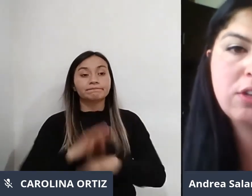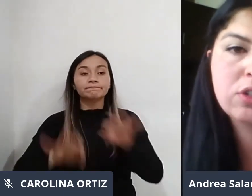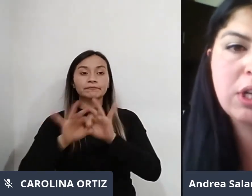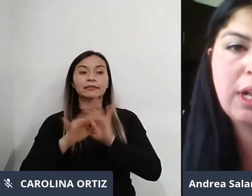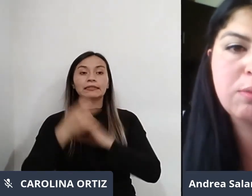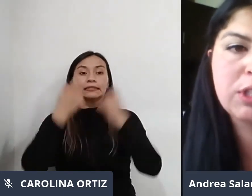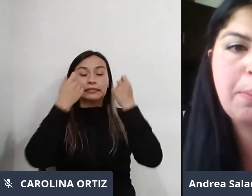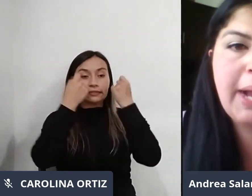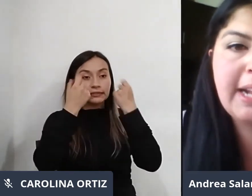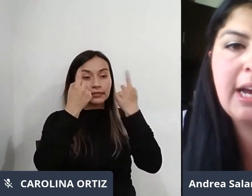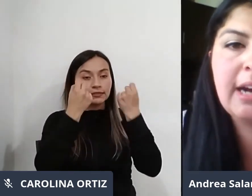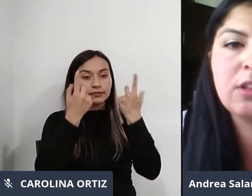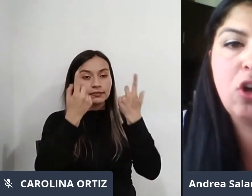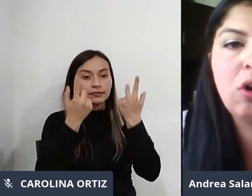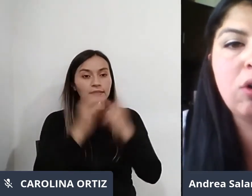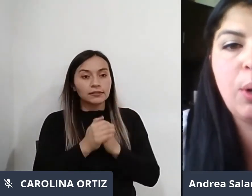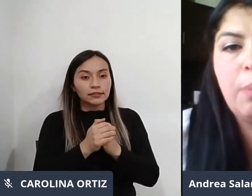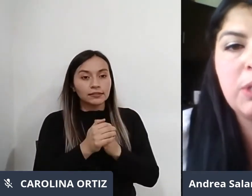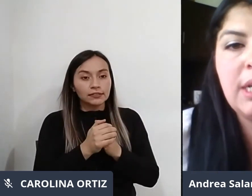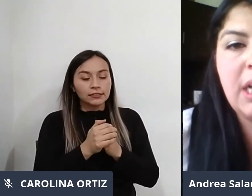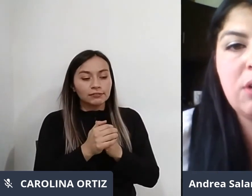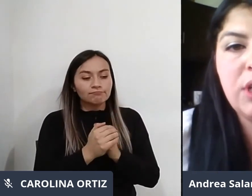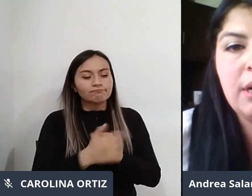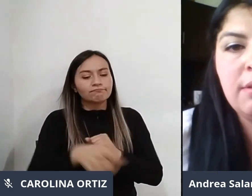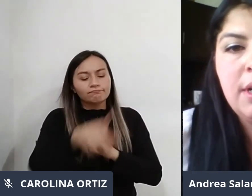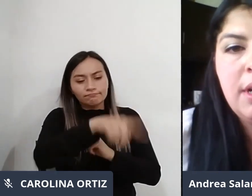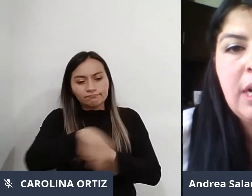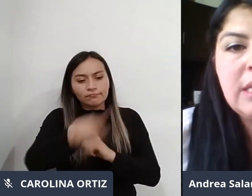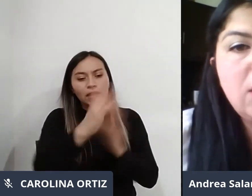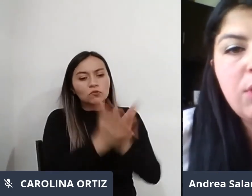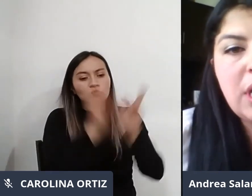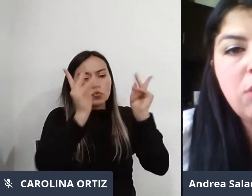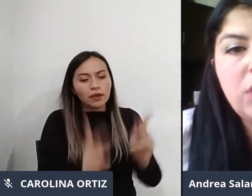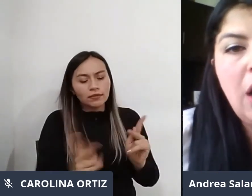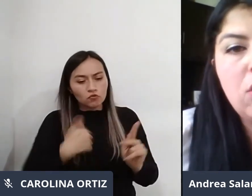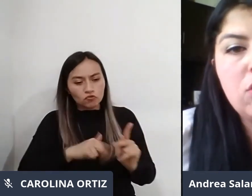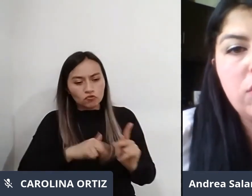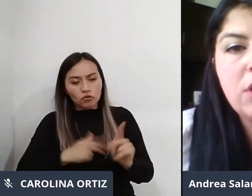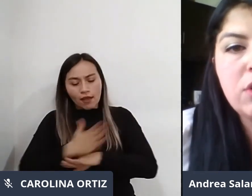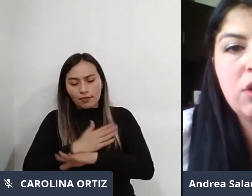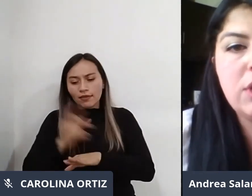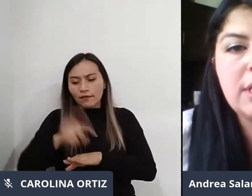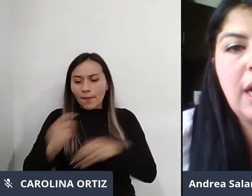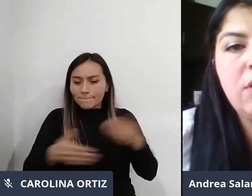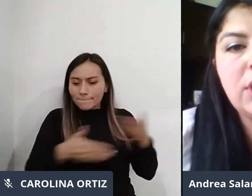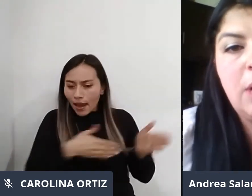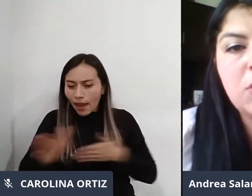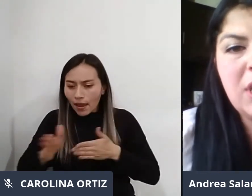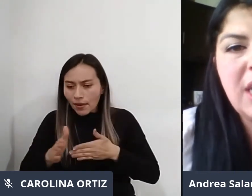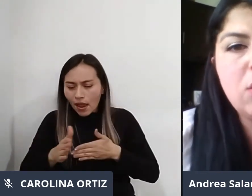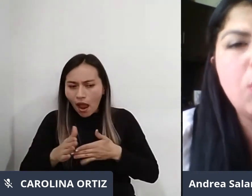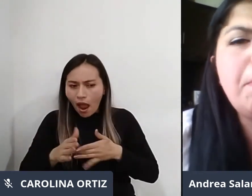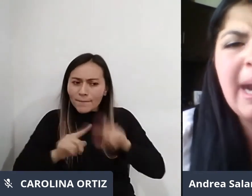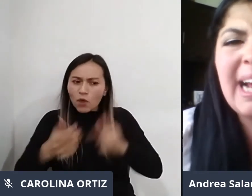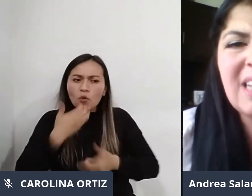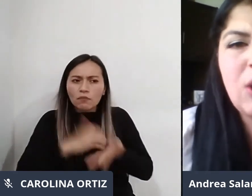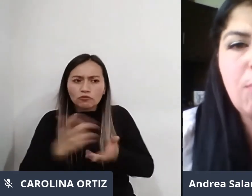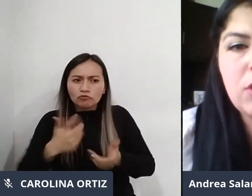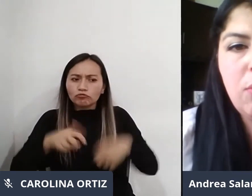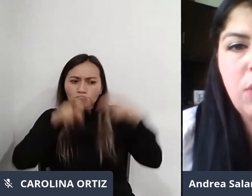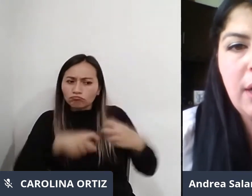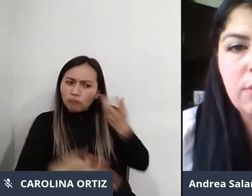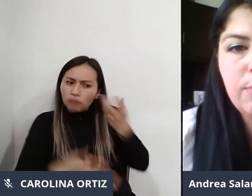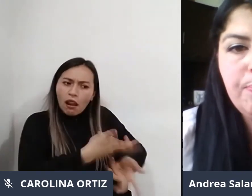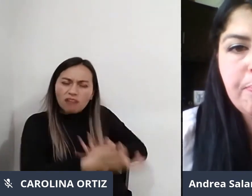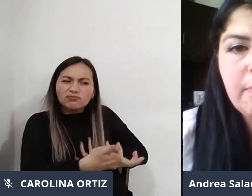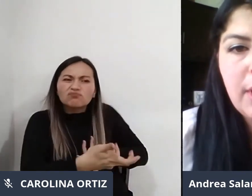es con ellos que tenemos que planear todo lo que vamos a desarrollar. Si no es en un diálogo con ellos, entonces, ¿qué es lo que estamos haciendo y para qué